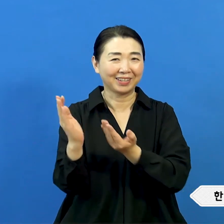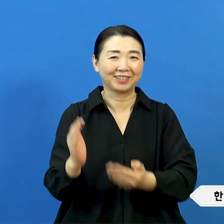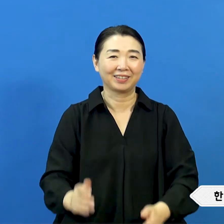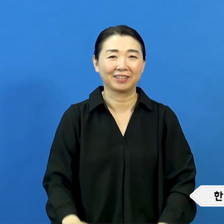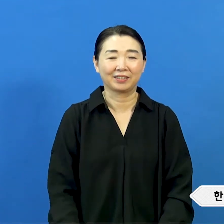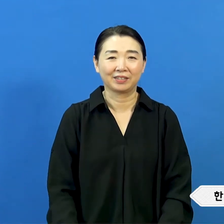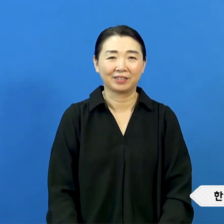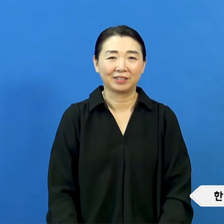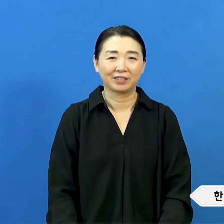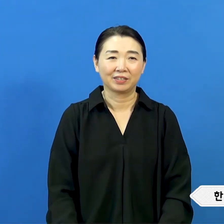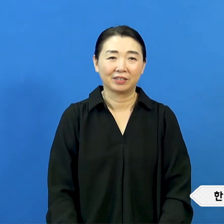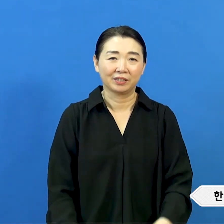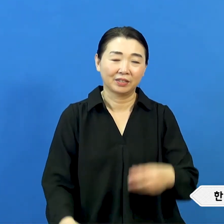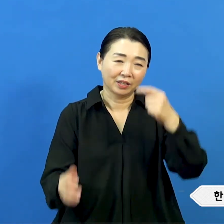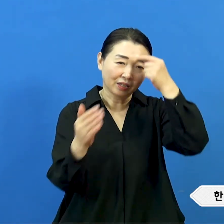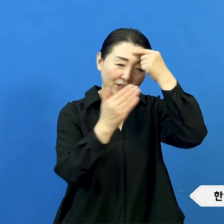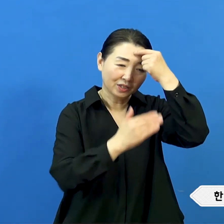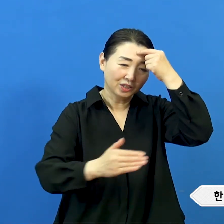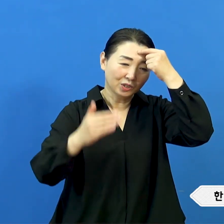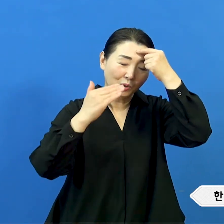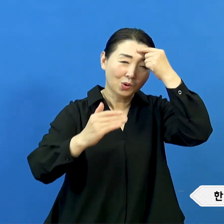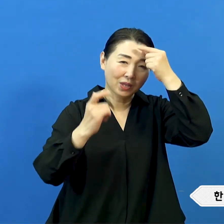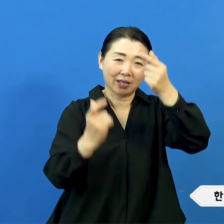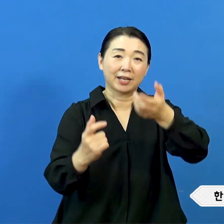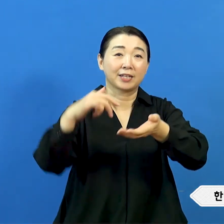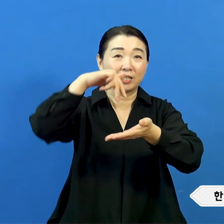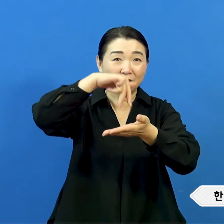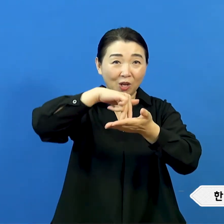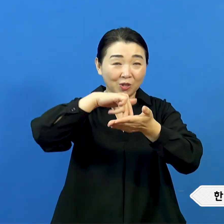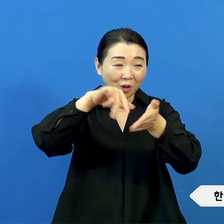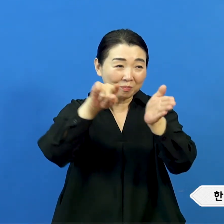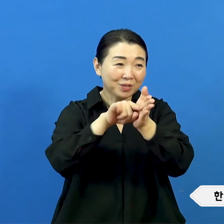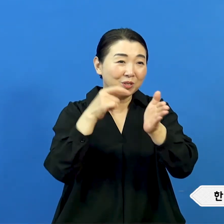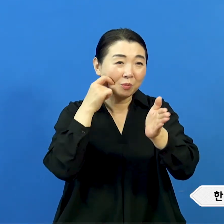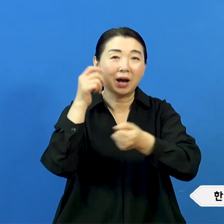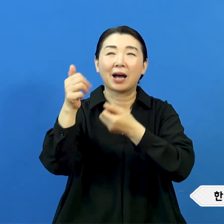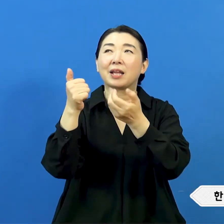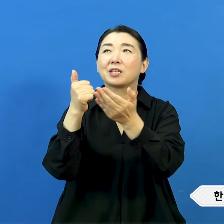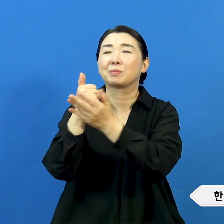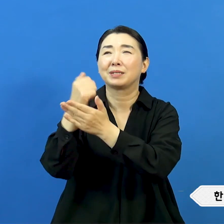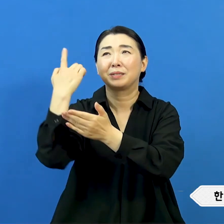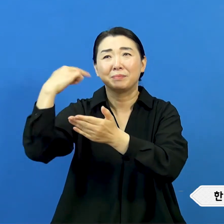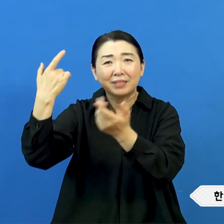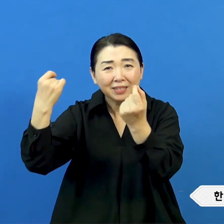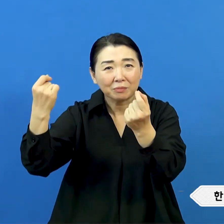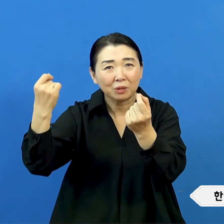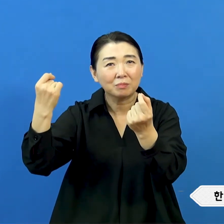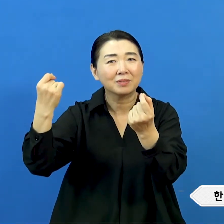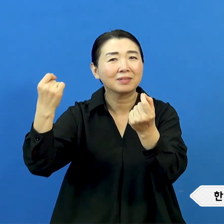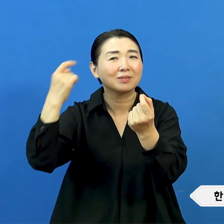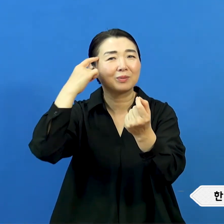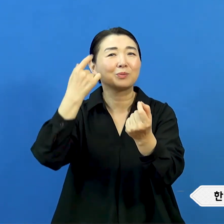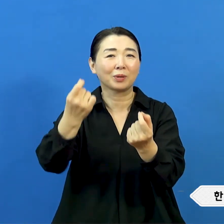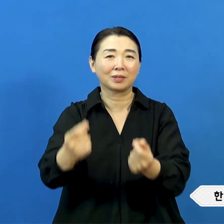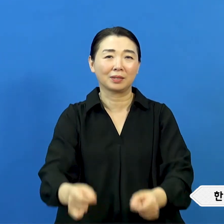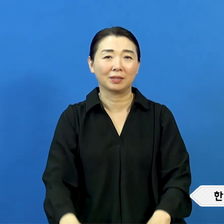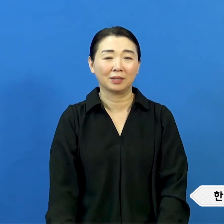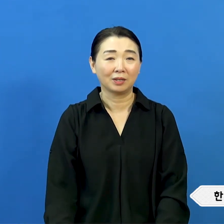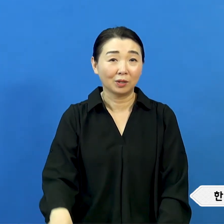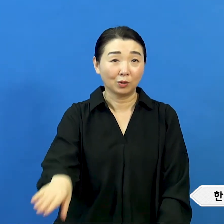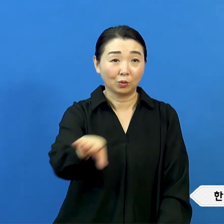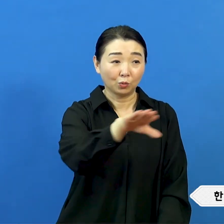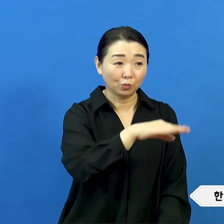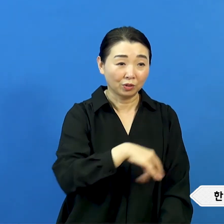성도의 견인을 믿지 못하는 사람은 하나님을 또라이처럼 생각하는 사람이다, 그런 말입니다.